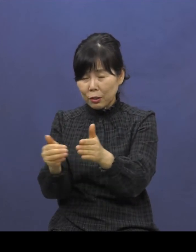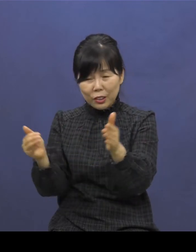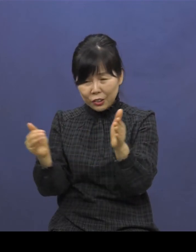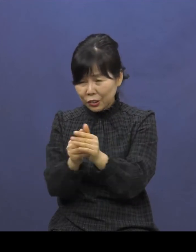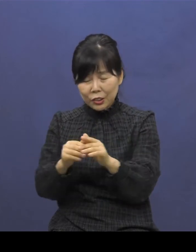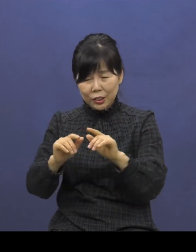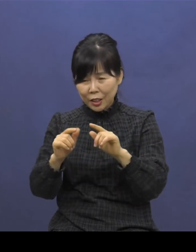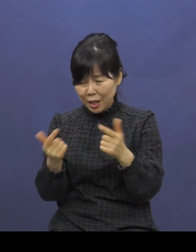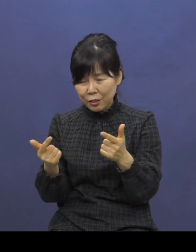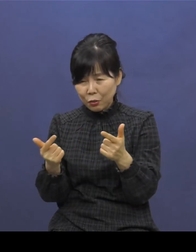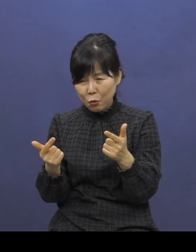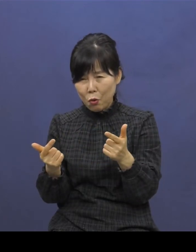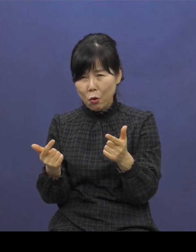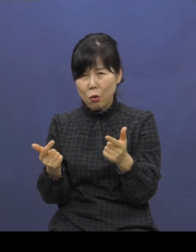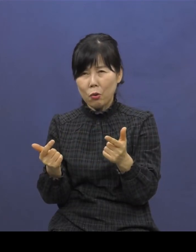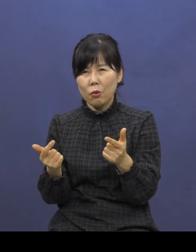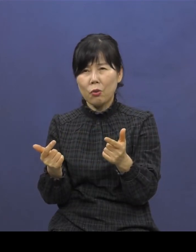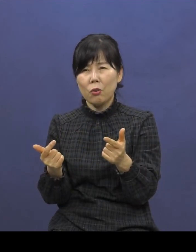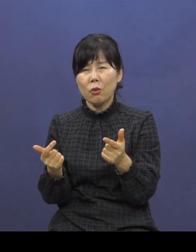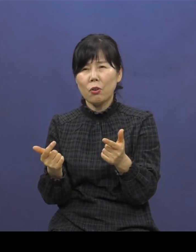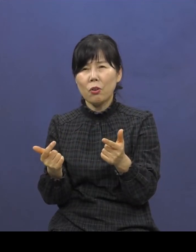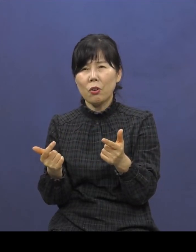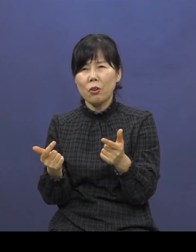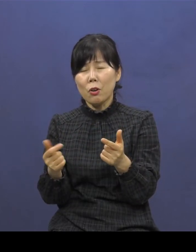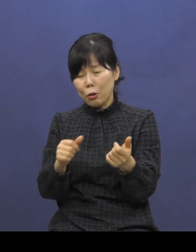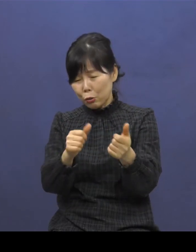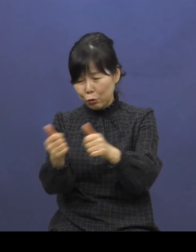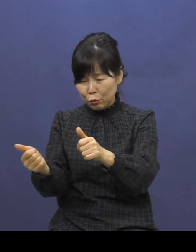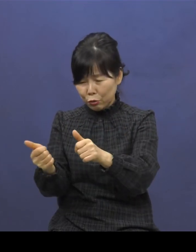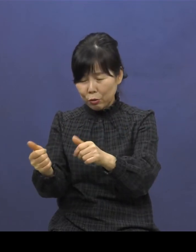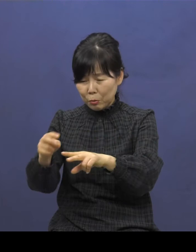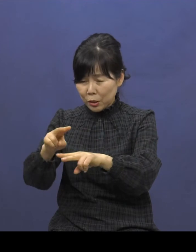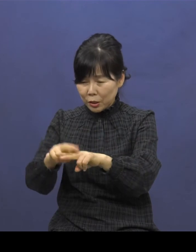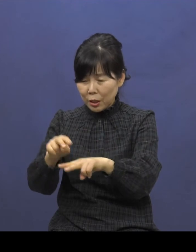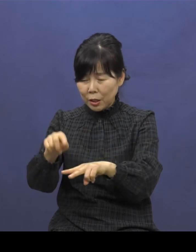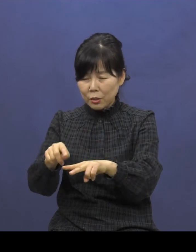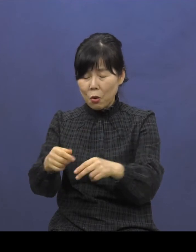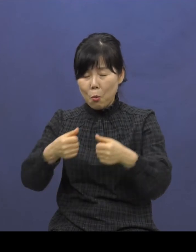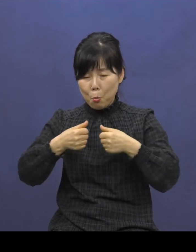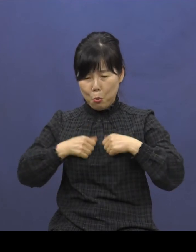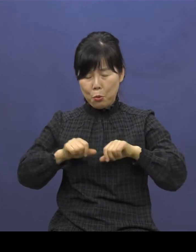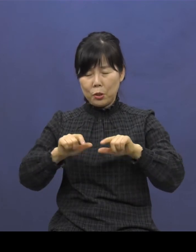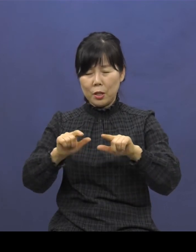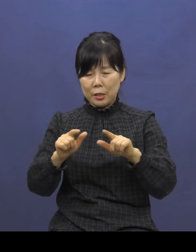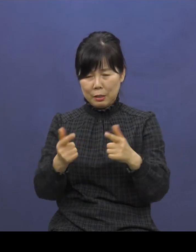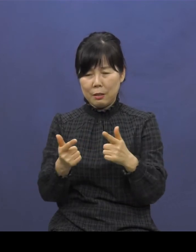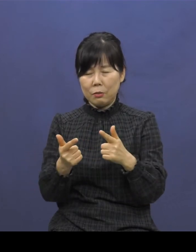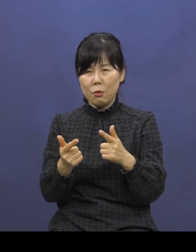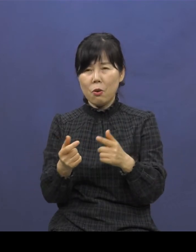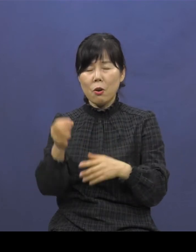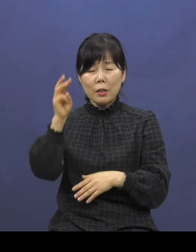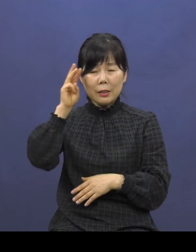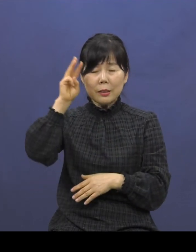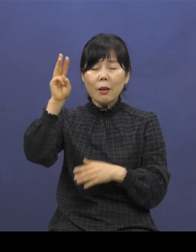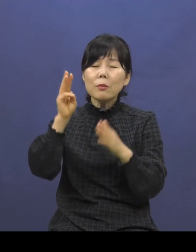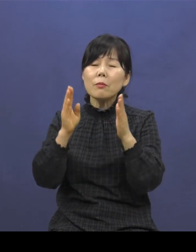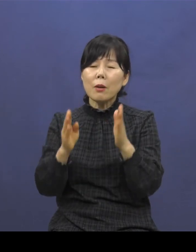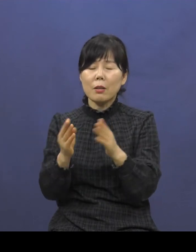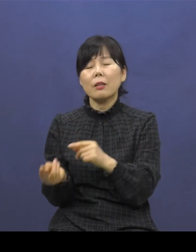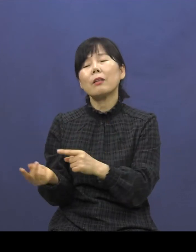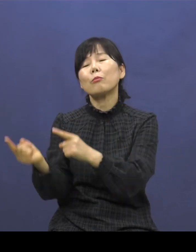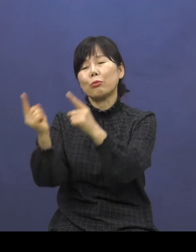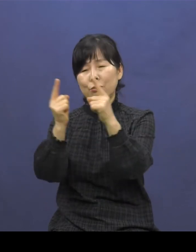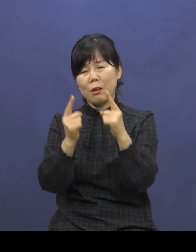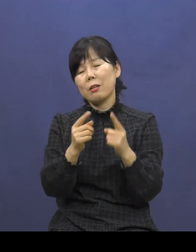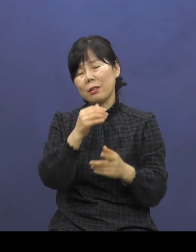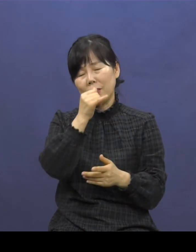그 주님 거기서 말이죠, 끝난 얘기가 아니잖아요. 소리가 끝나지 않았잖아요. 그 자리에서 포기하지 않고 그분은 다시